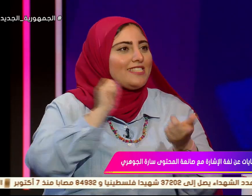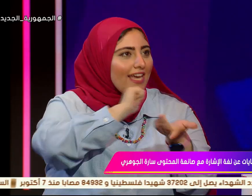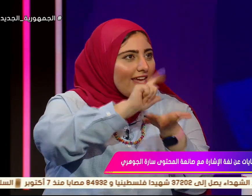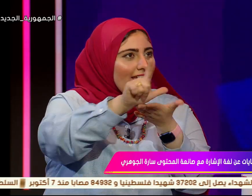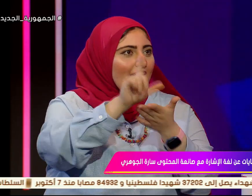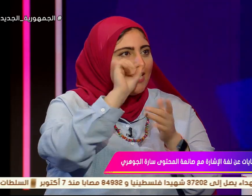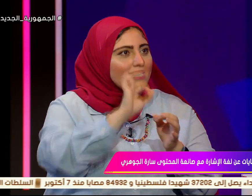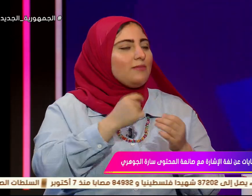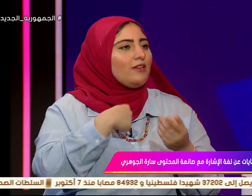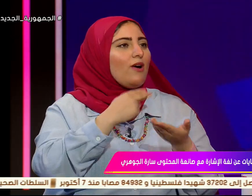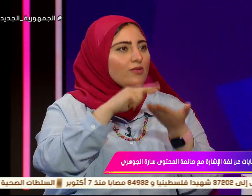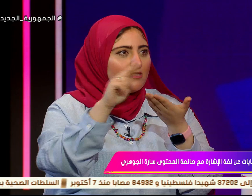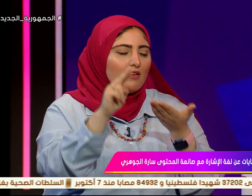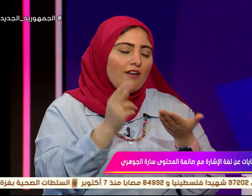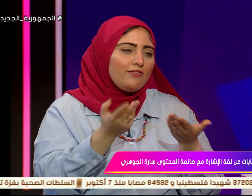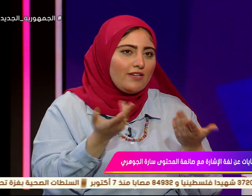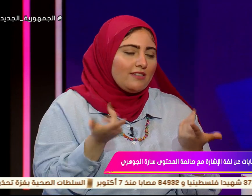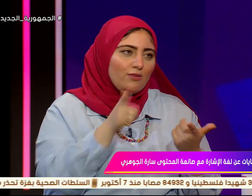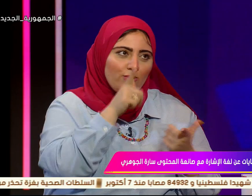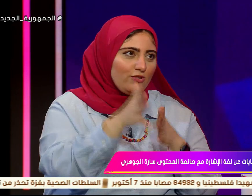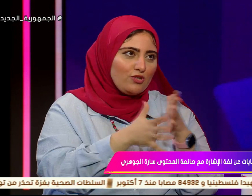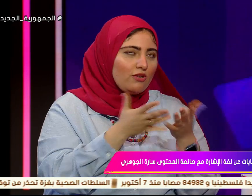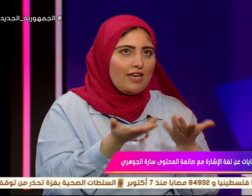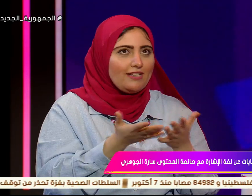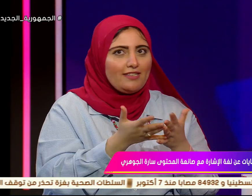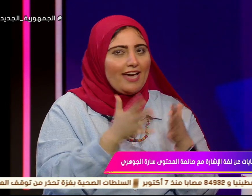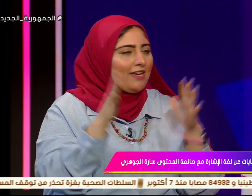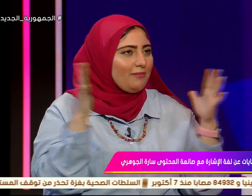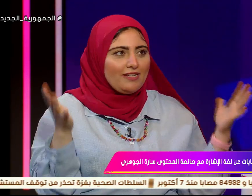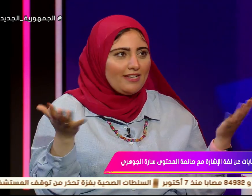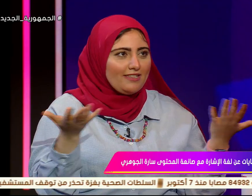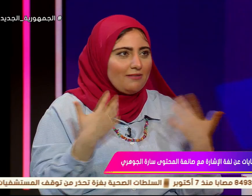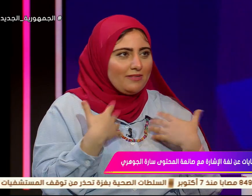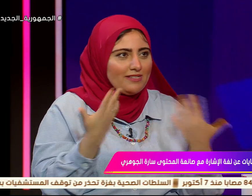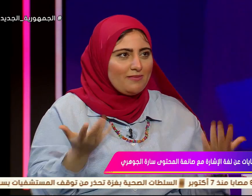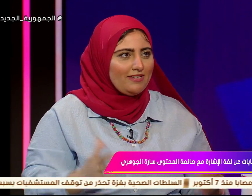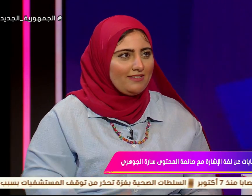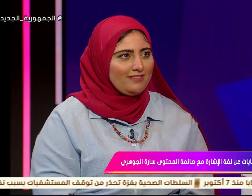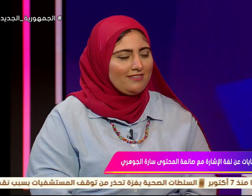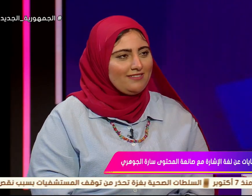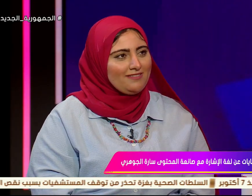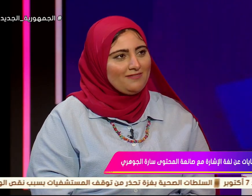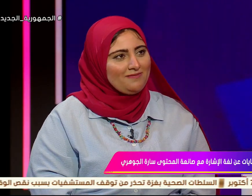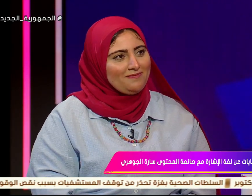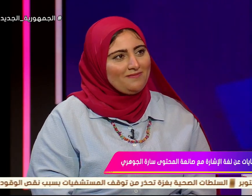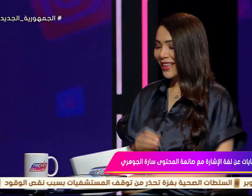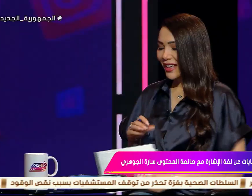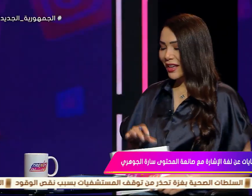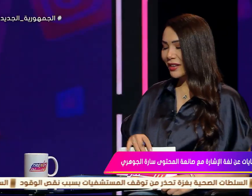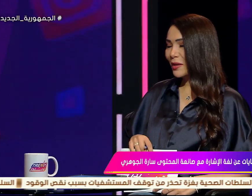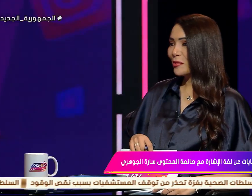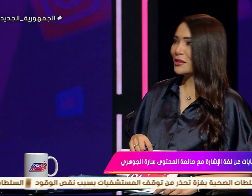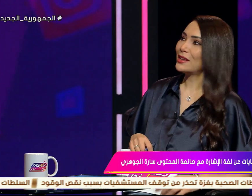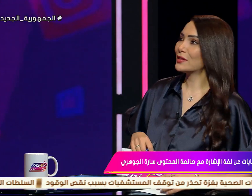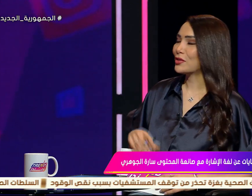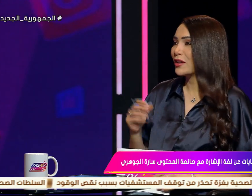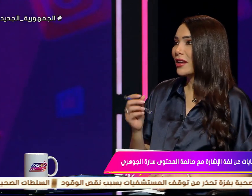رساله لازم ان انا اوصلها ف لغه الاشاره يعني حاجه كبيره جدا بالنسبه لي طبعا طيب قولي لي يا ساره